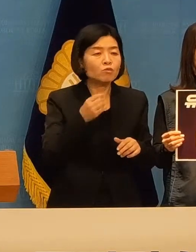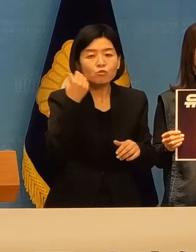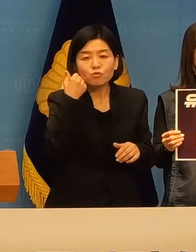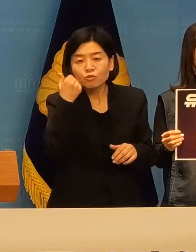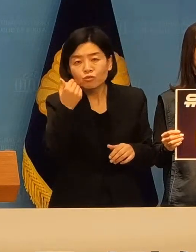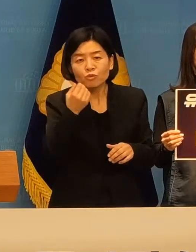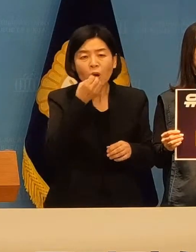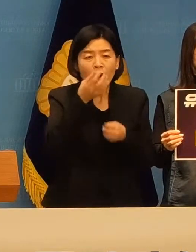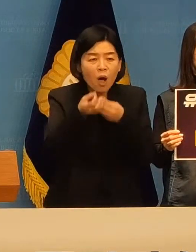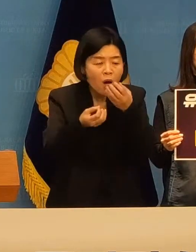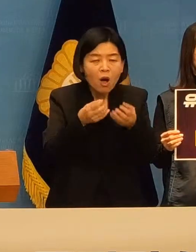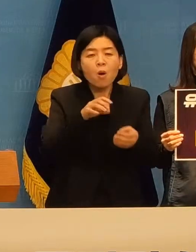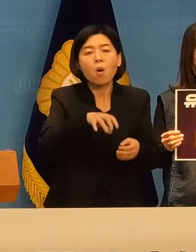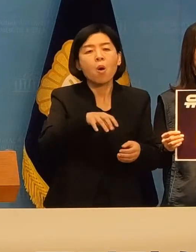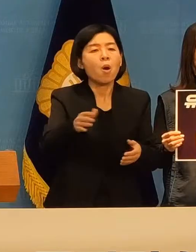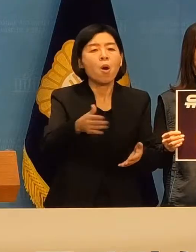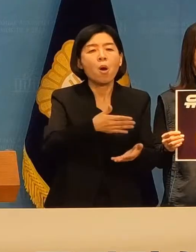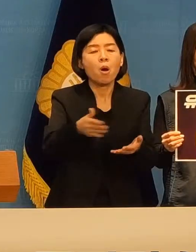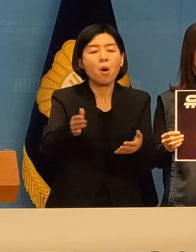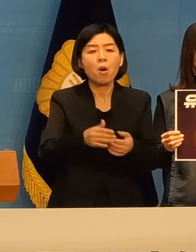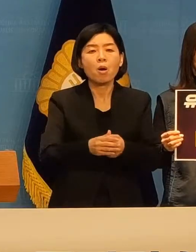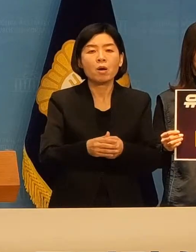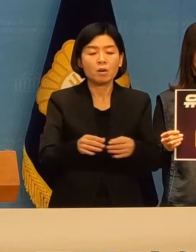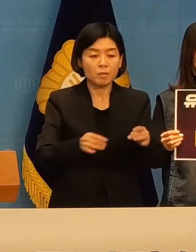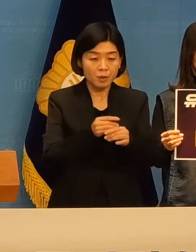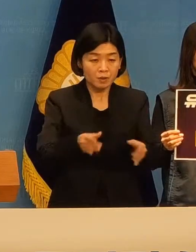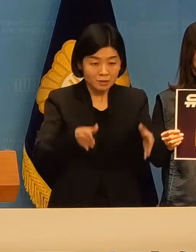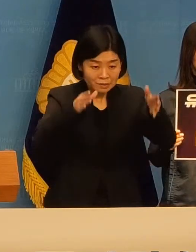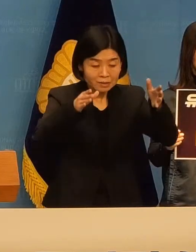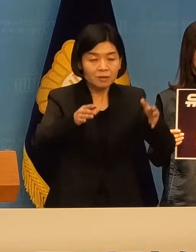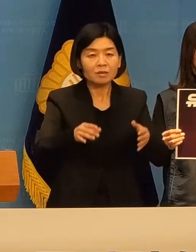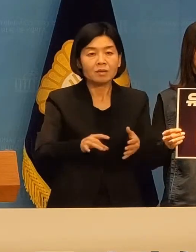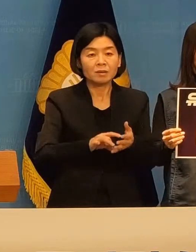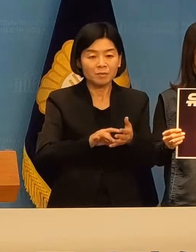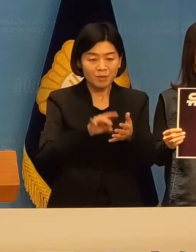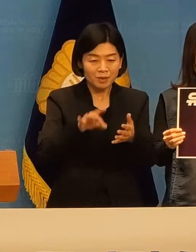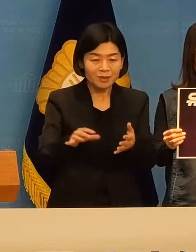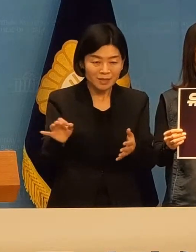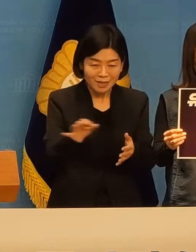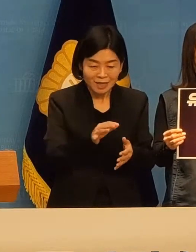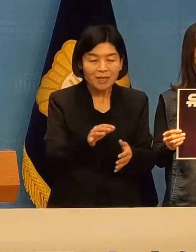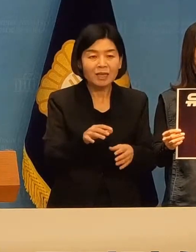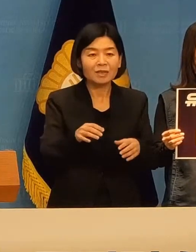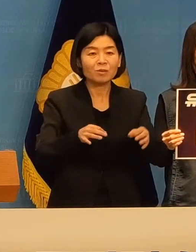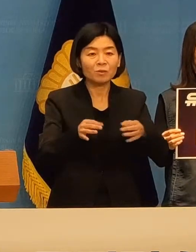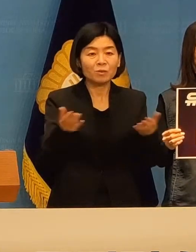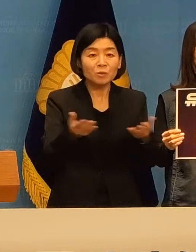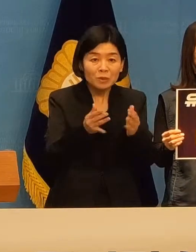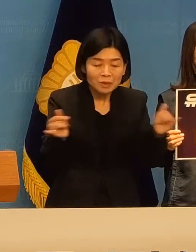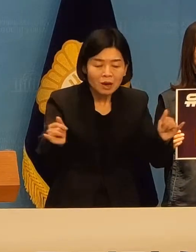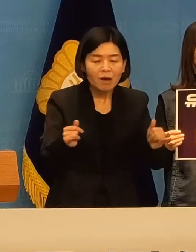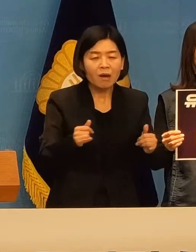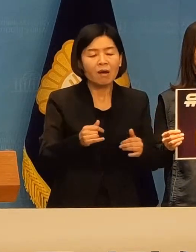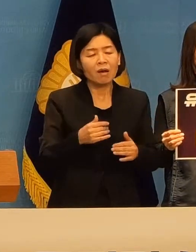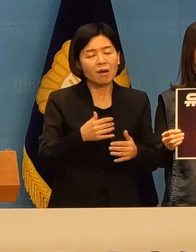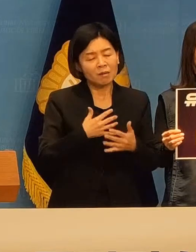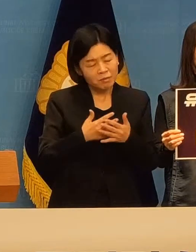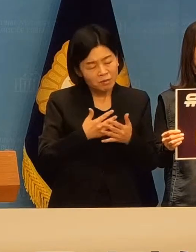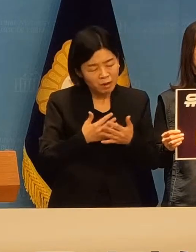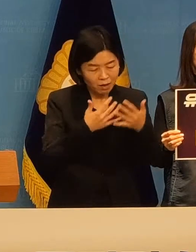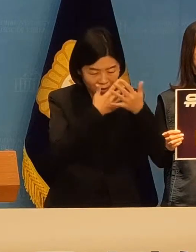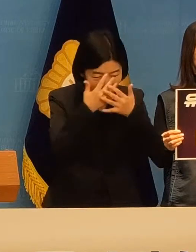없습니다. 백화점 면세점 노동자들은 하루하루가 불안합니다. 노동자들은 실체가 없는